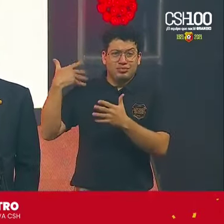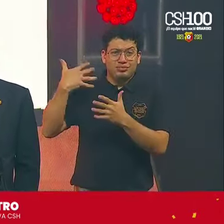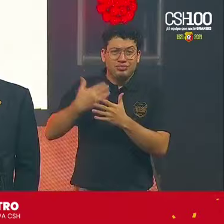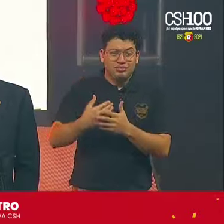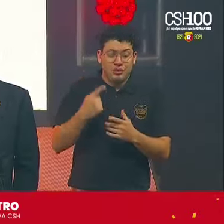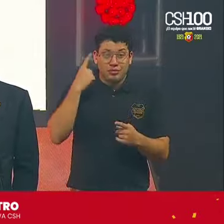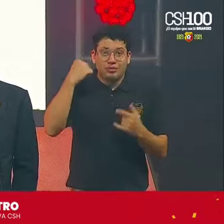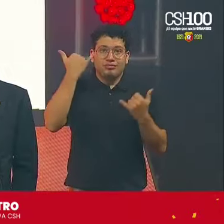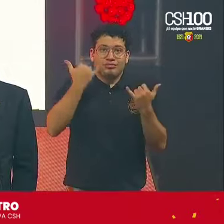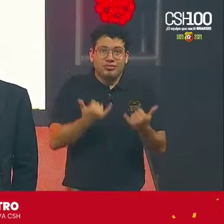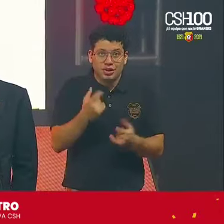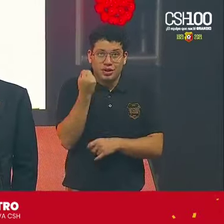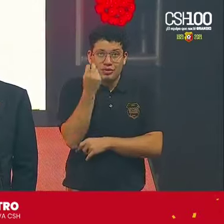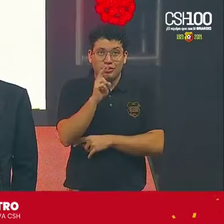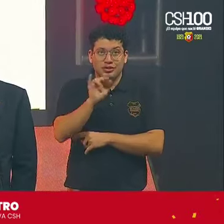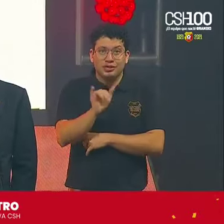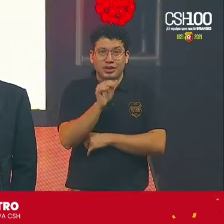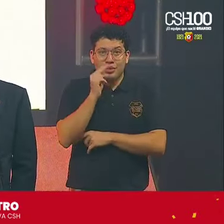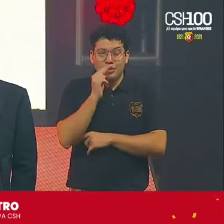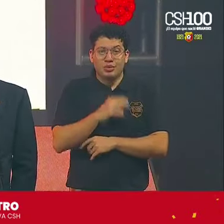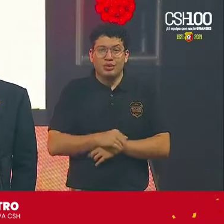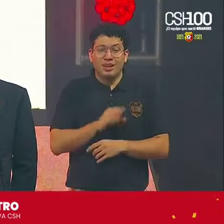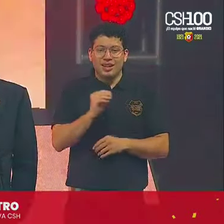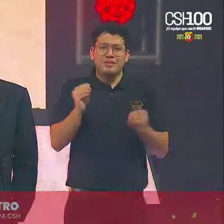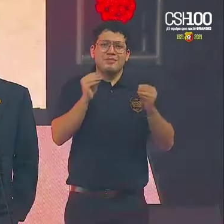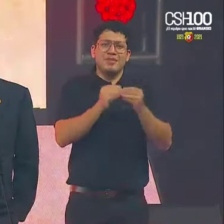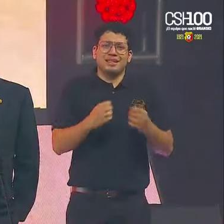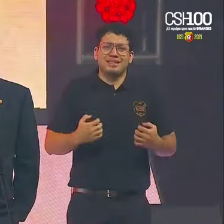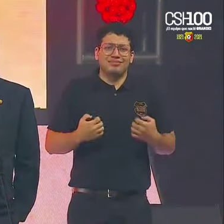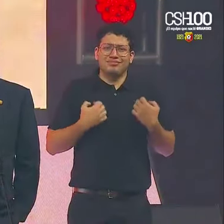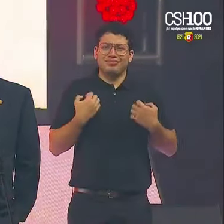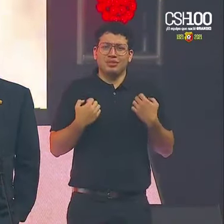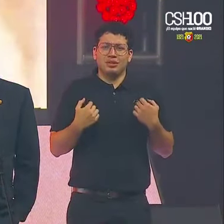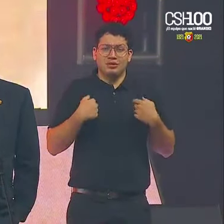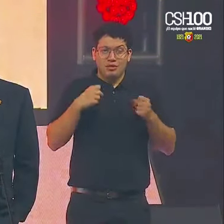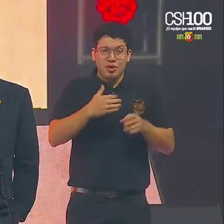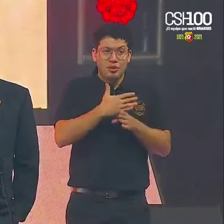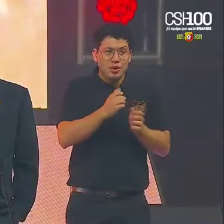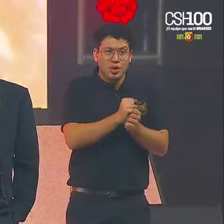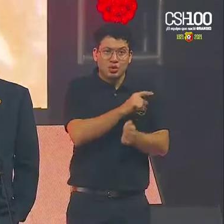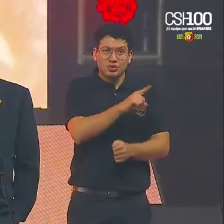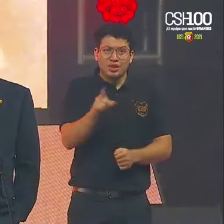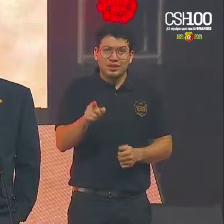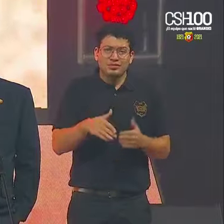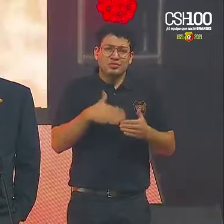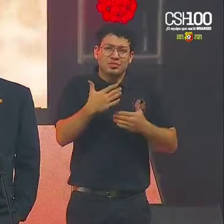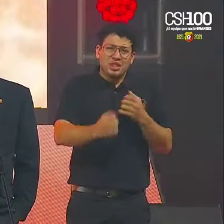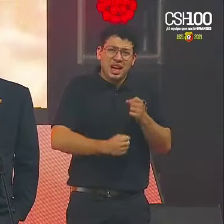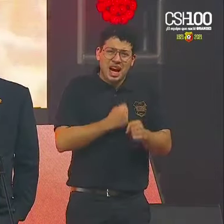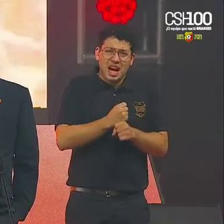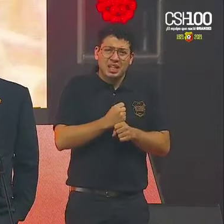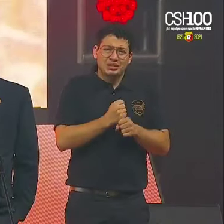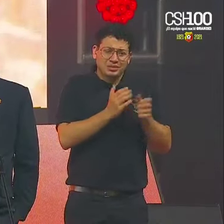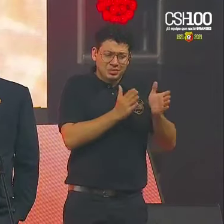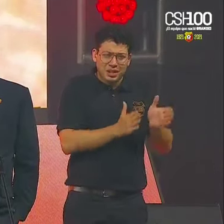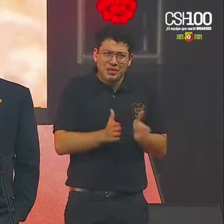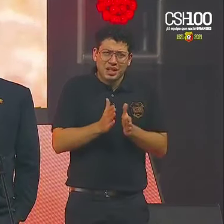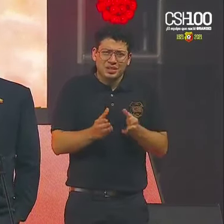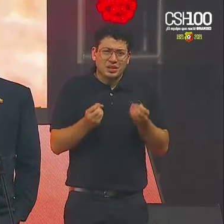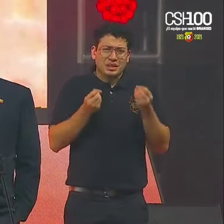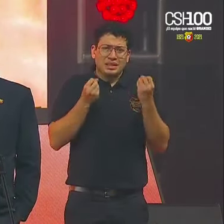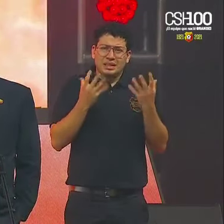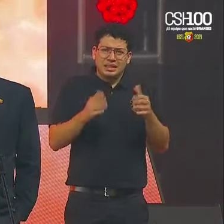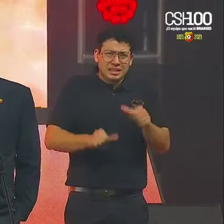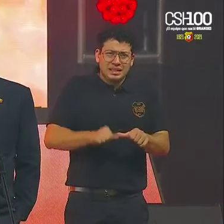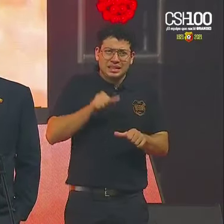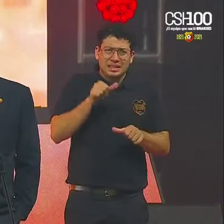más alegría me da compartirla con ustedes. Después de años de planificación, de grandes esfuerzos y con aportes muy valiosos